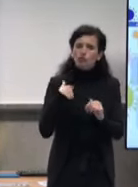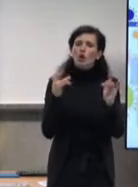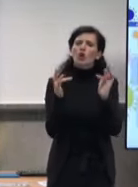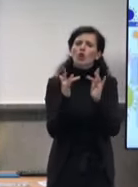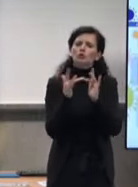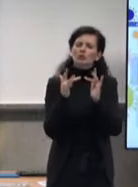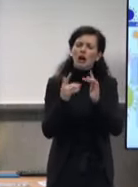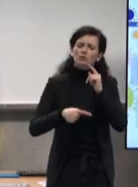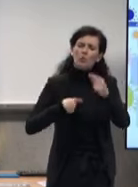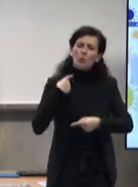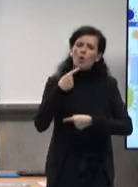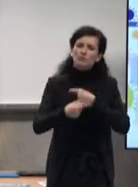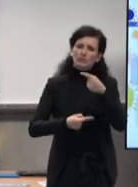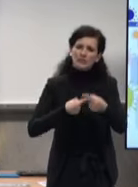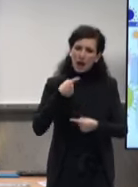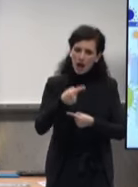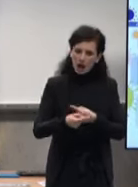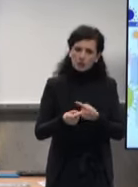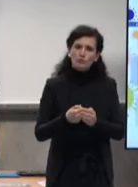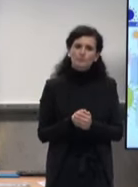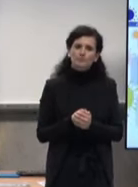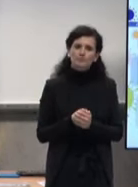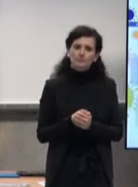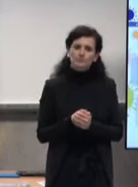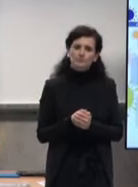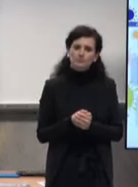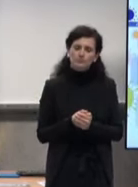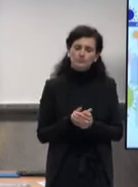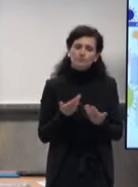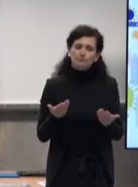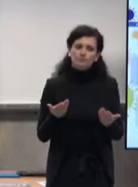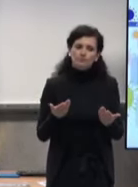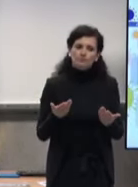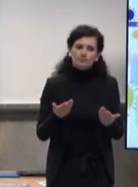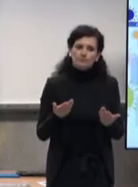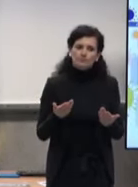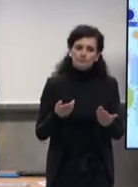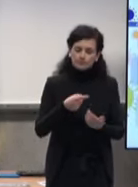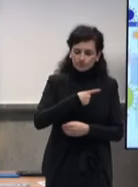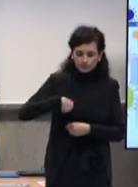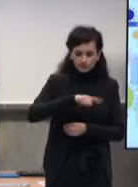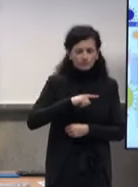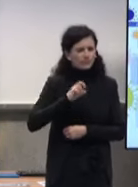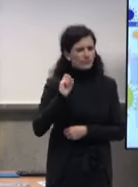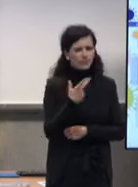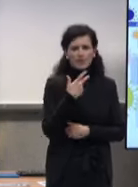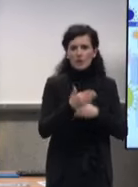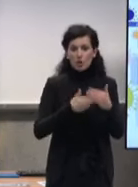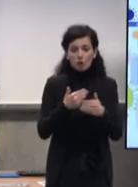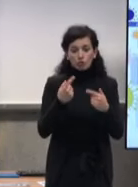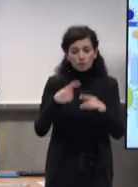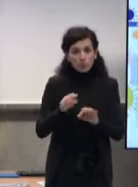per standardizzare le prove velocizziamo non appena abbiamo questo lo facciamo